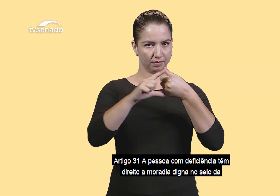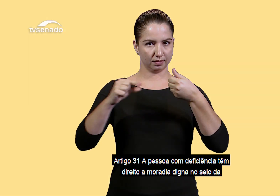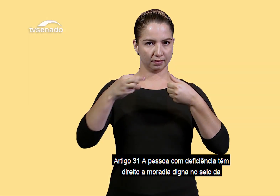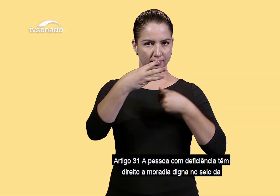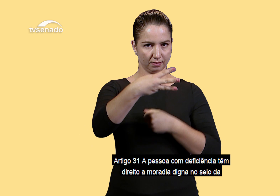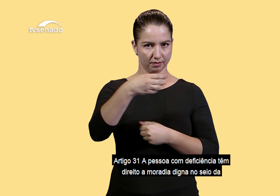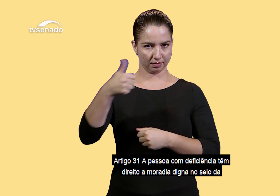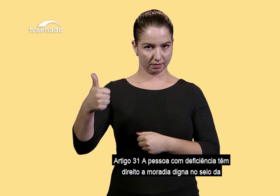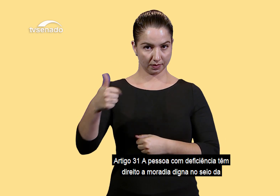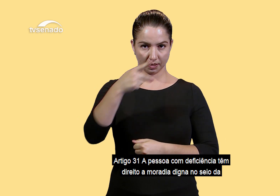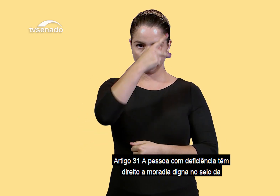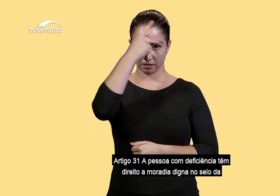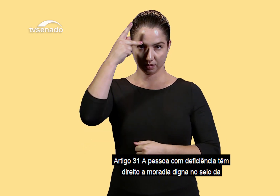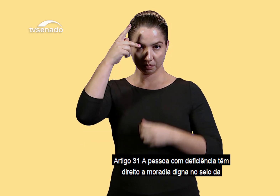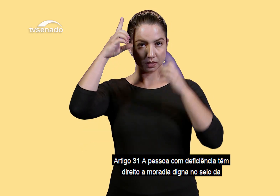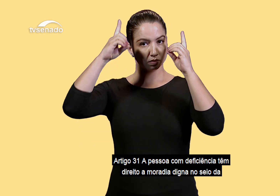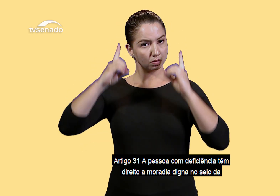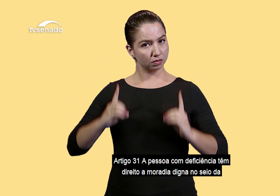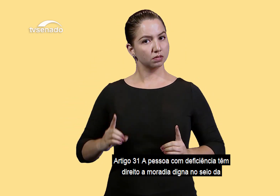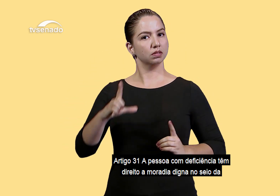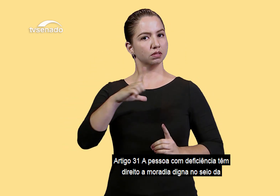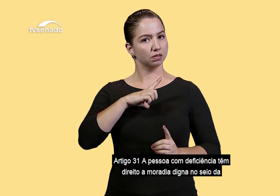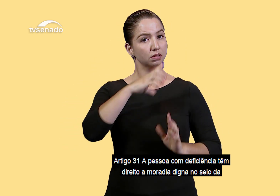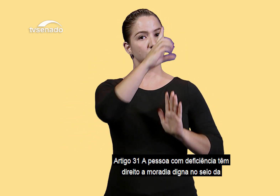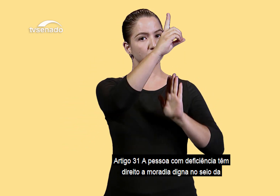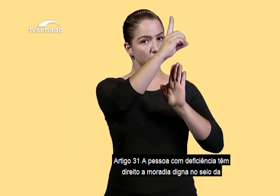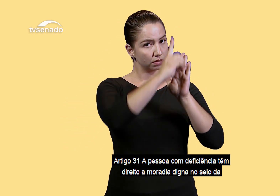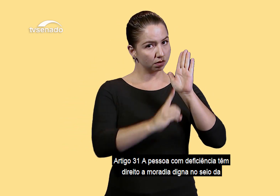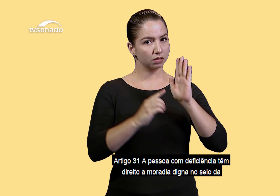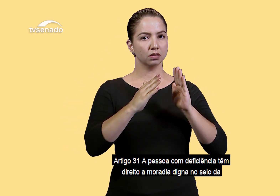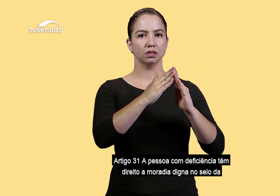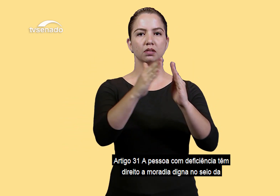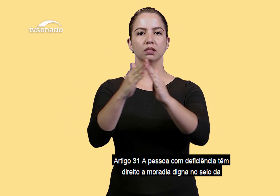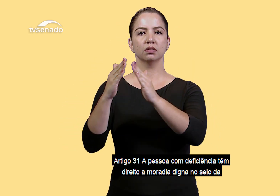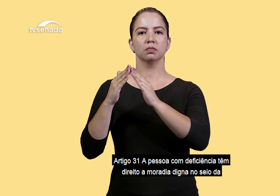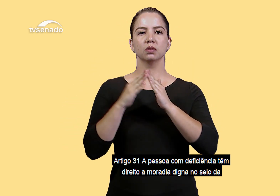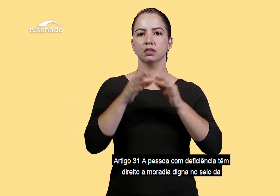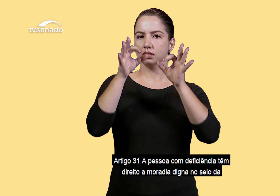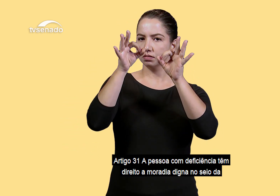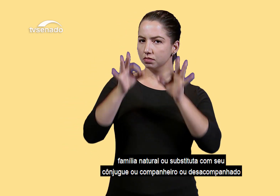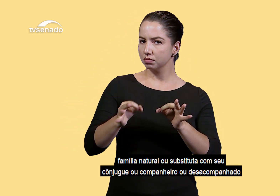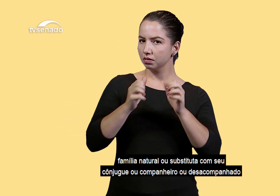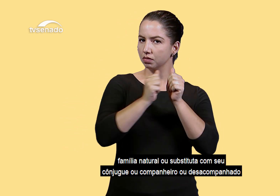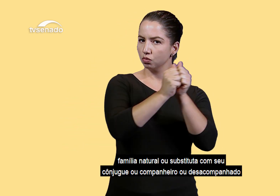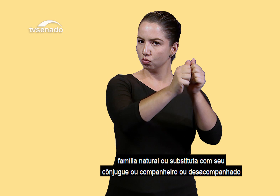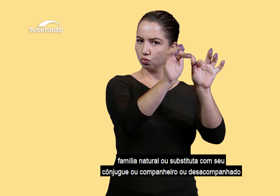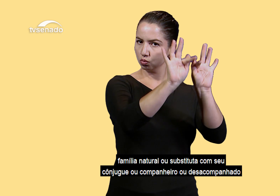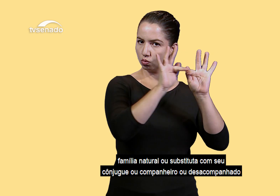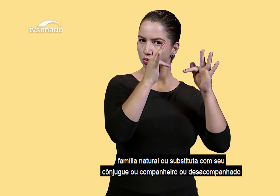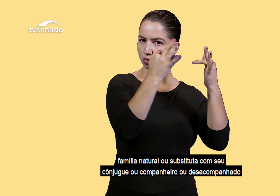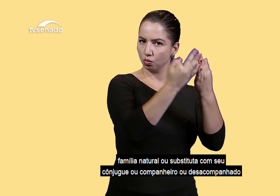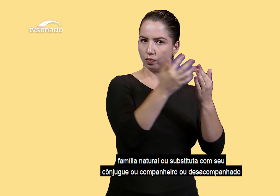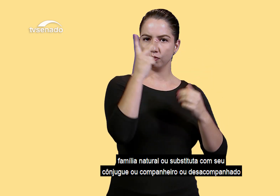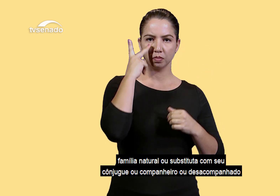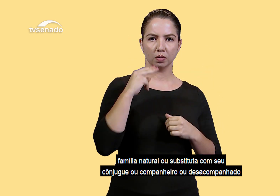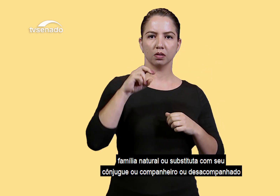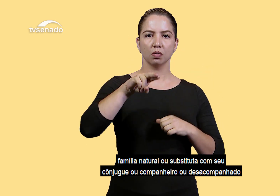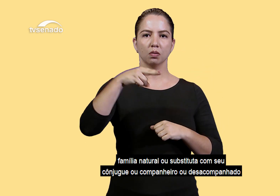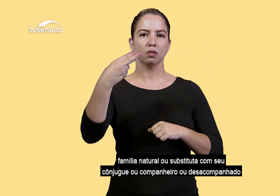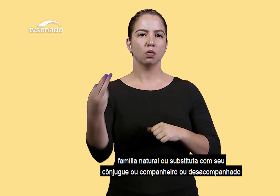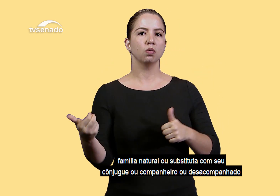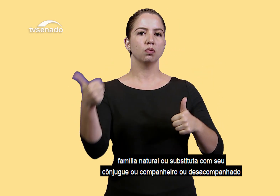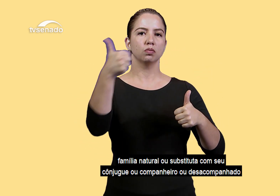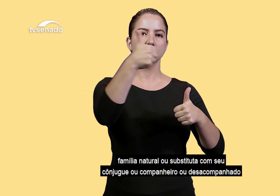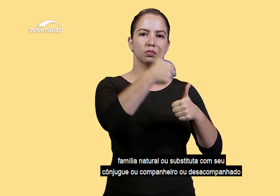Artigo 31. A pessoa com deficiência tem direito à moradia digna no seio da família natural ou substituta,